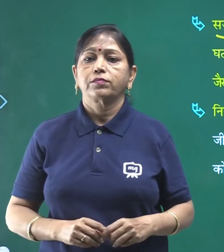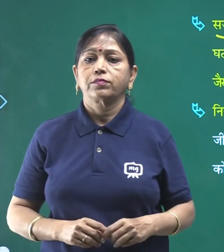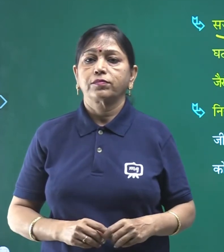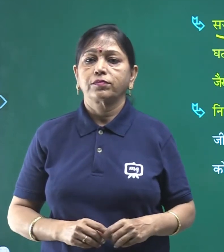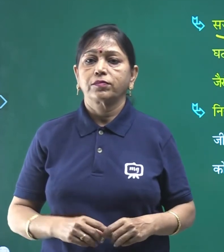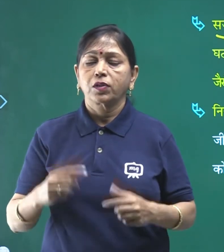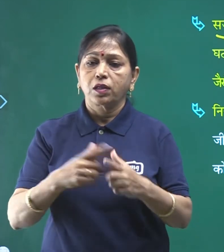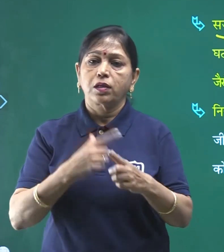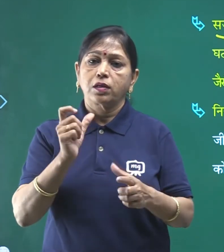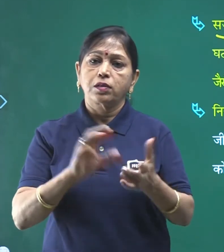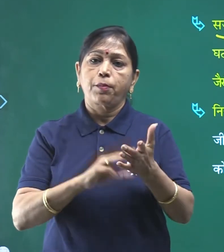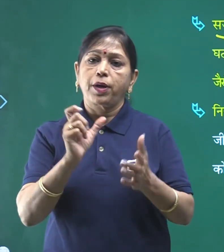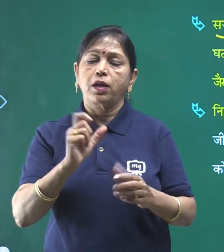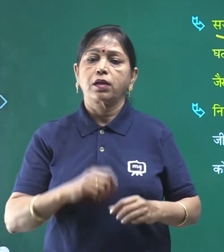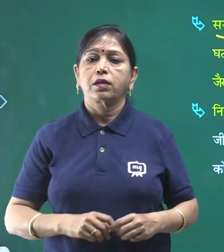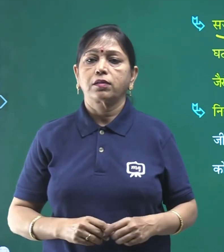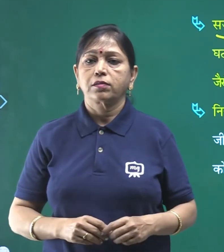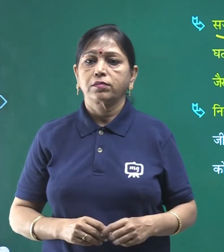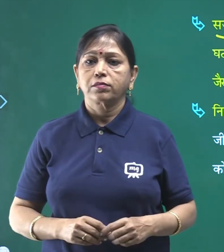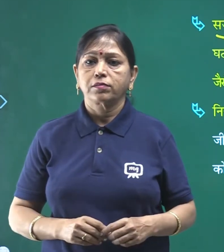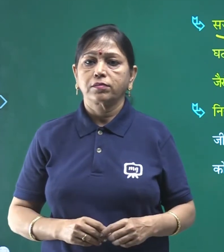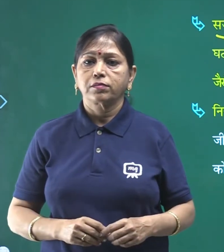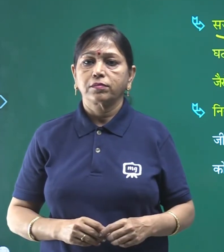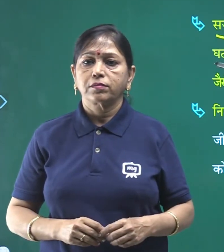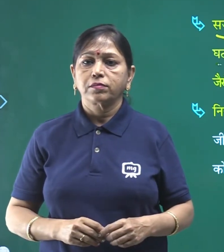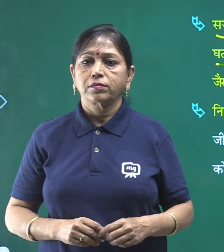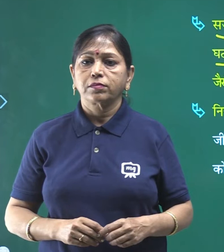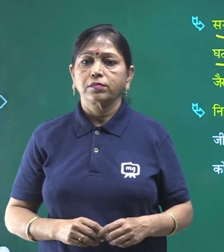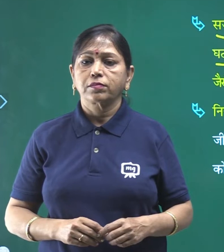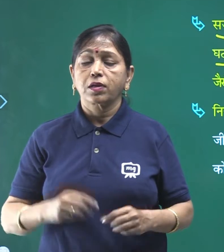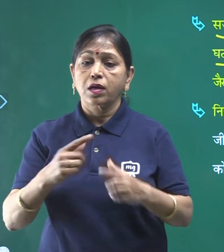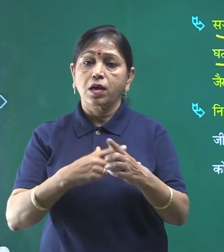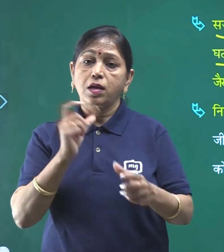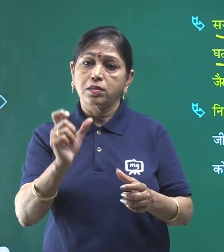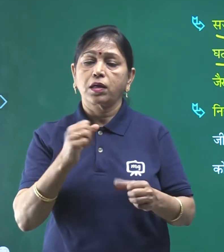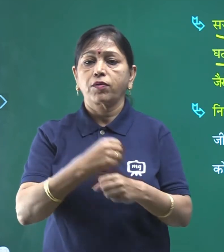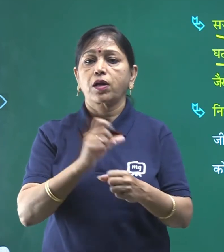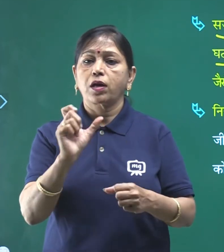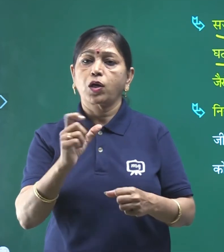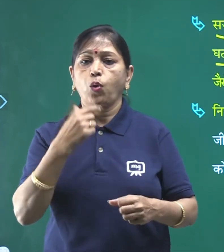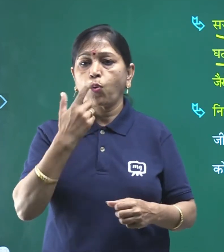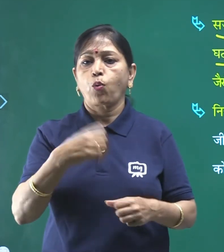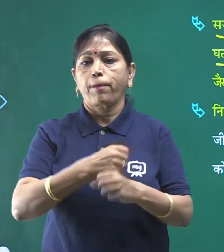है जो मंडल के कि जैविक घटक को बनाते हैं